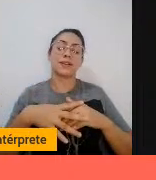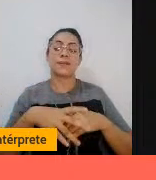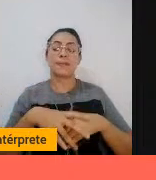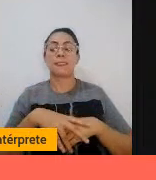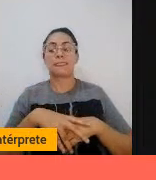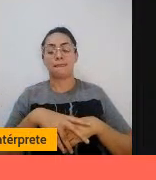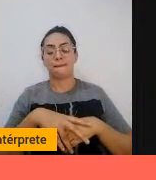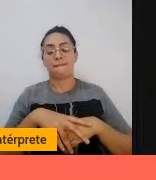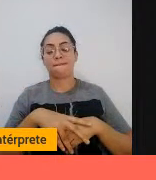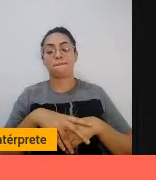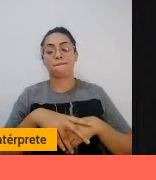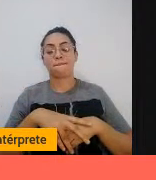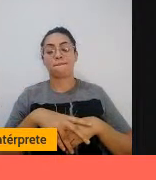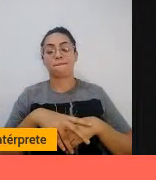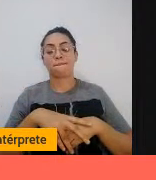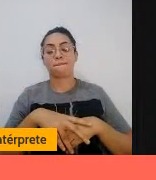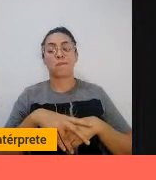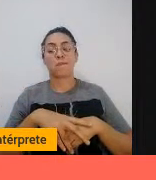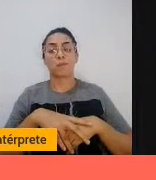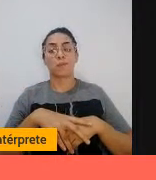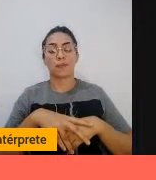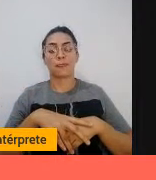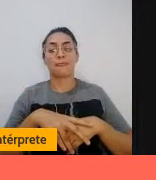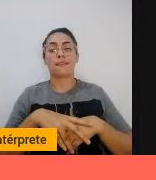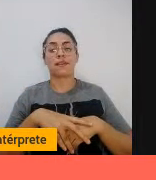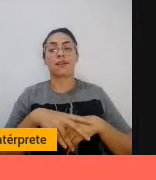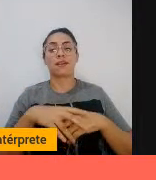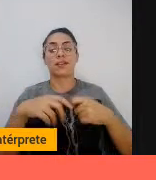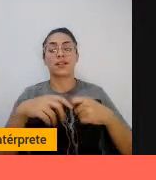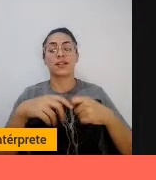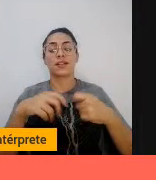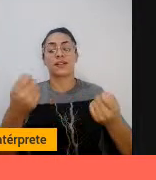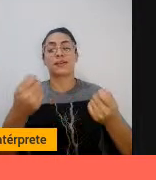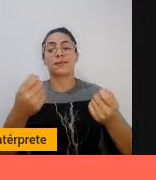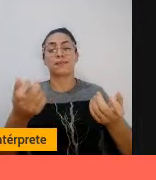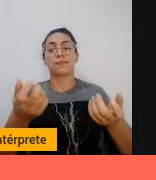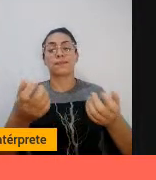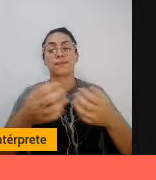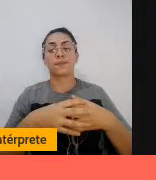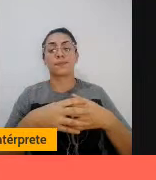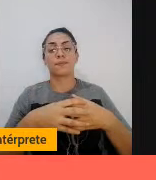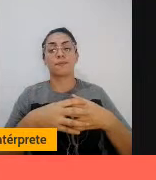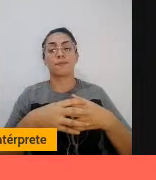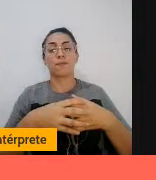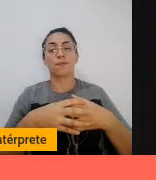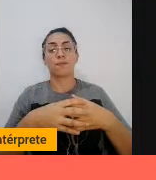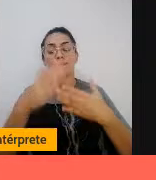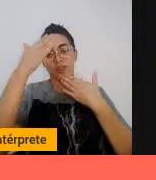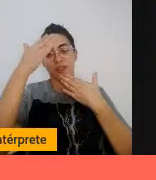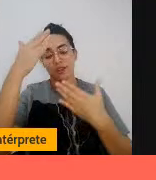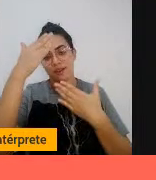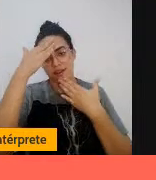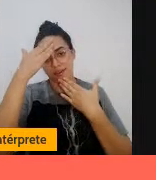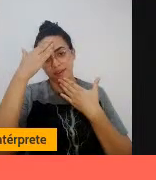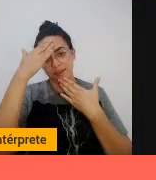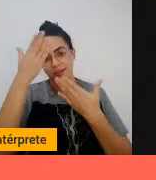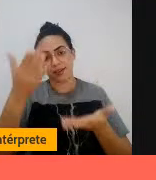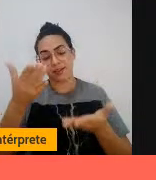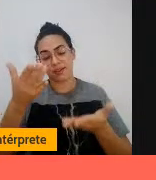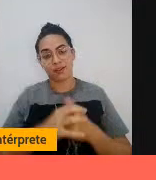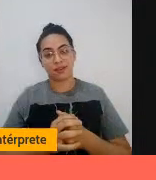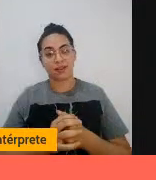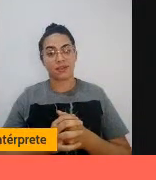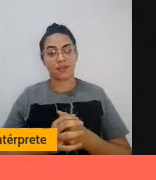dos assessores, mas que possa ficar aí para o nosso centro. Então, agradecer. Professor Dadá,